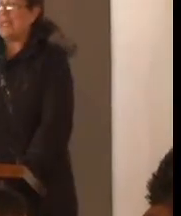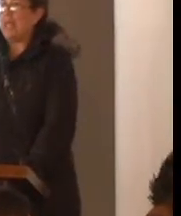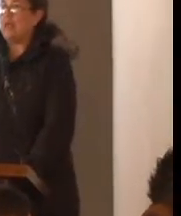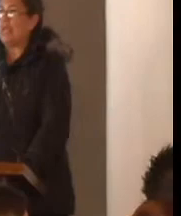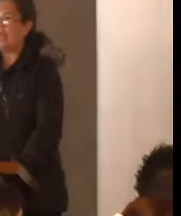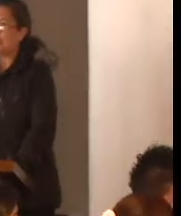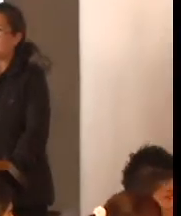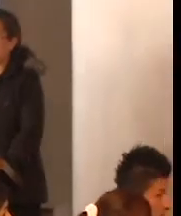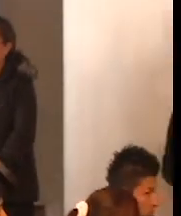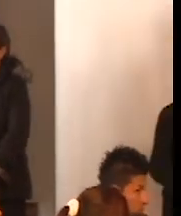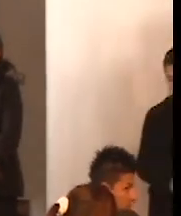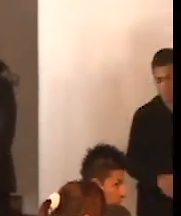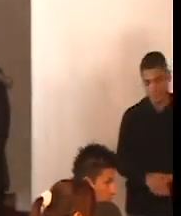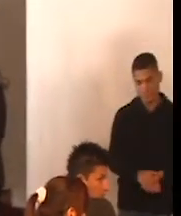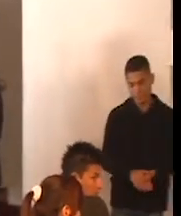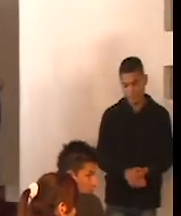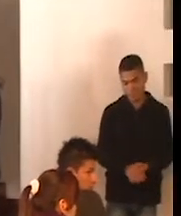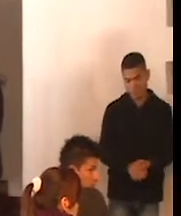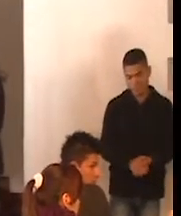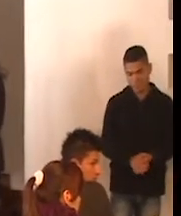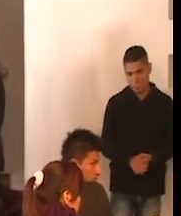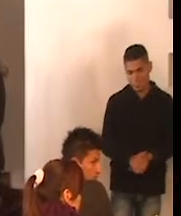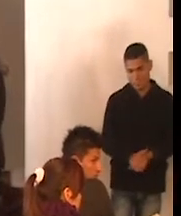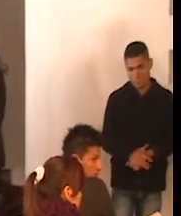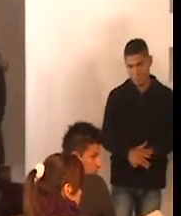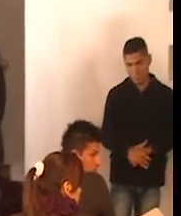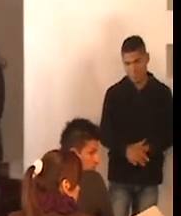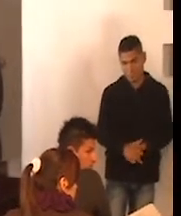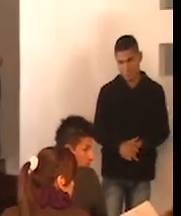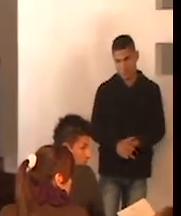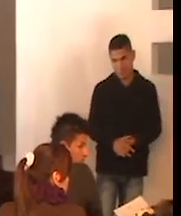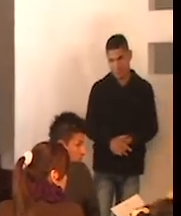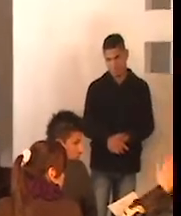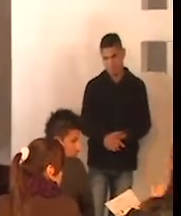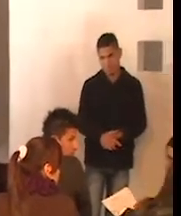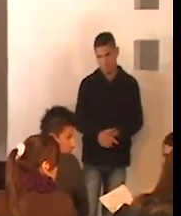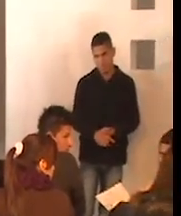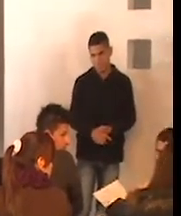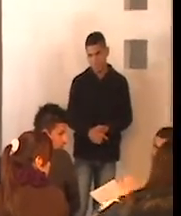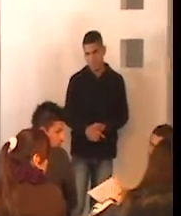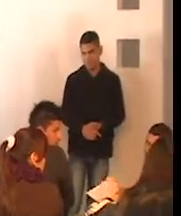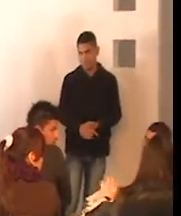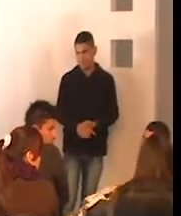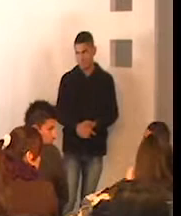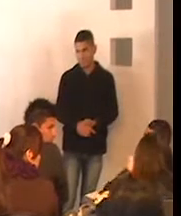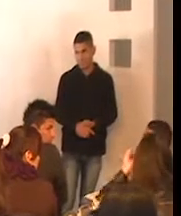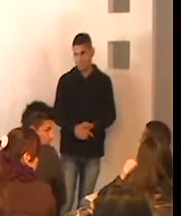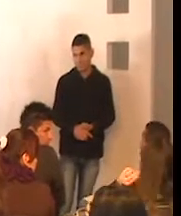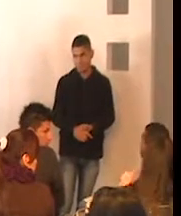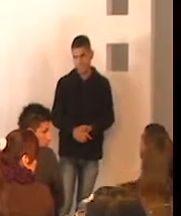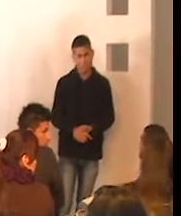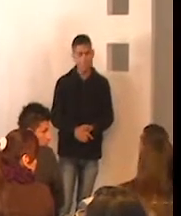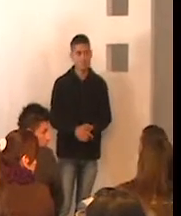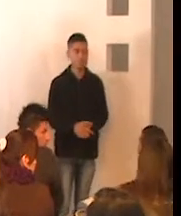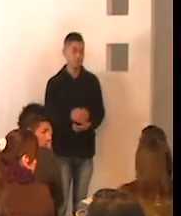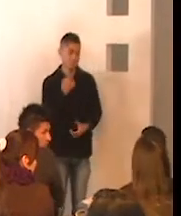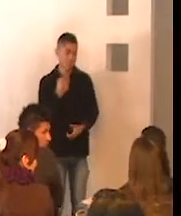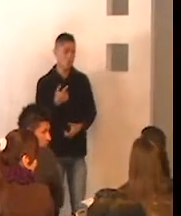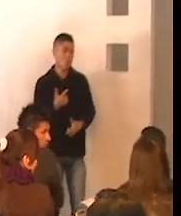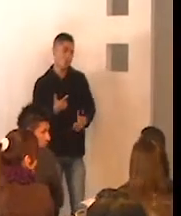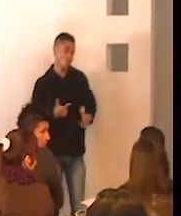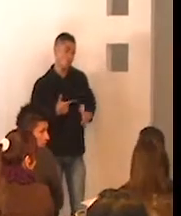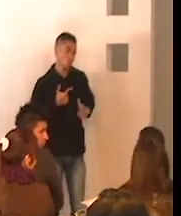clase. Estamos este año en la lucha con los compañeritos. Digo una lucha en el buen sentido de la palabra, porque obviamente cuando uno